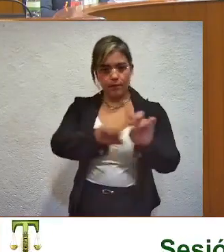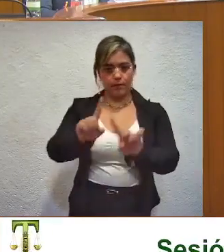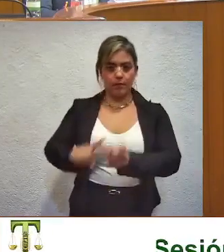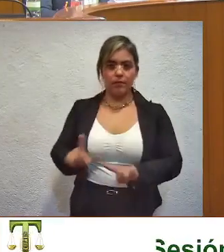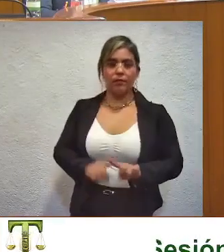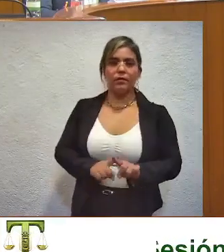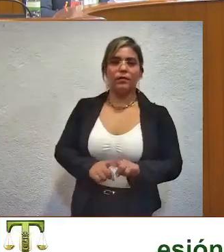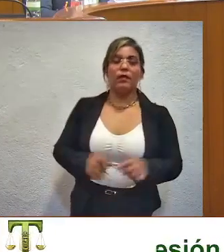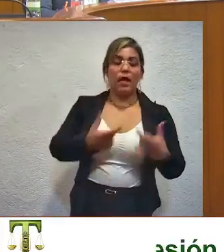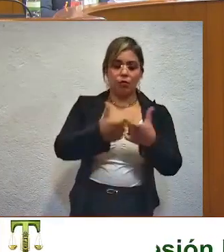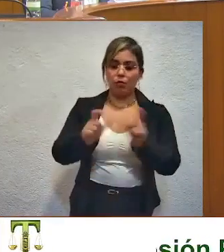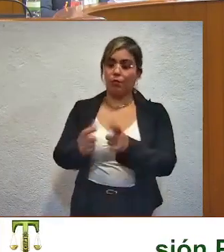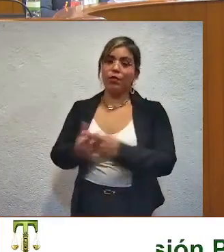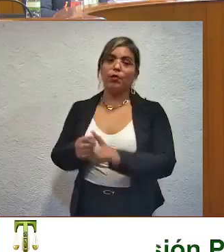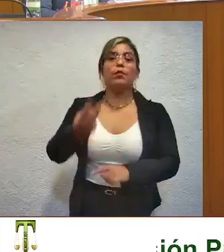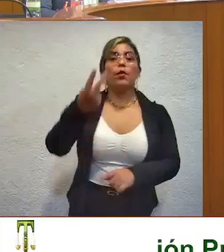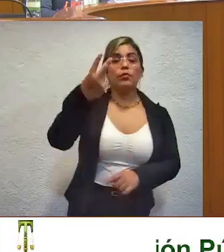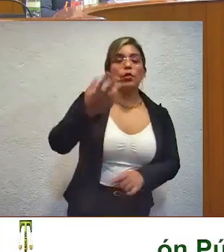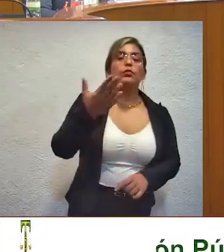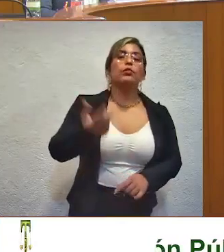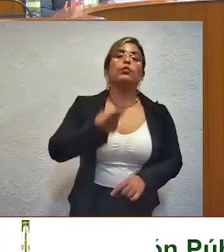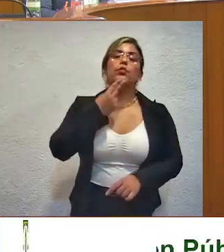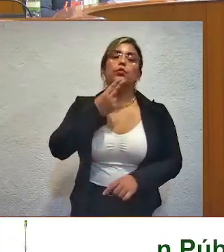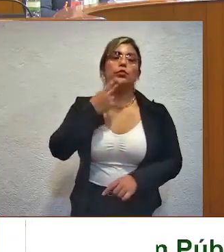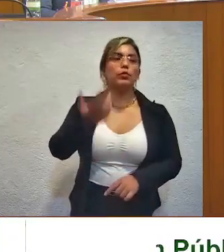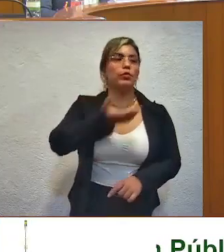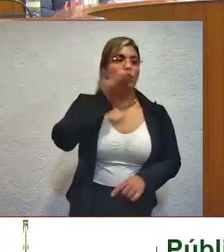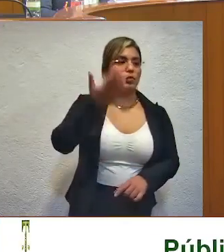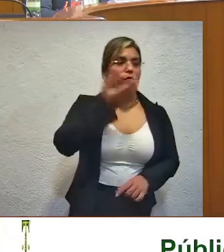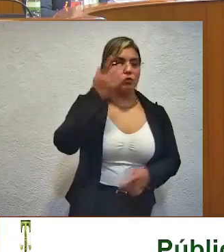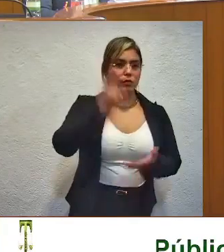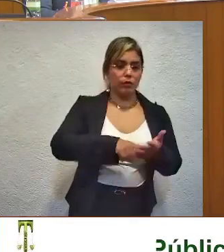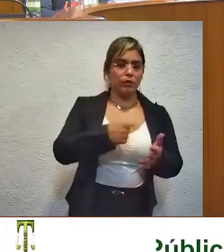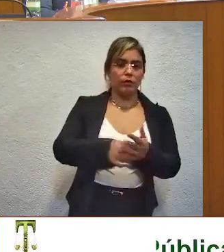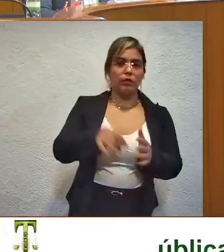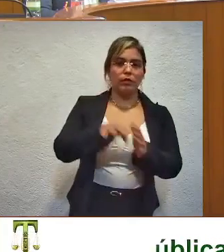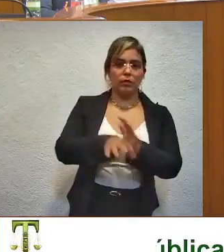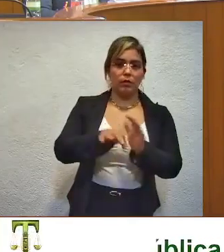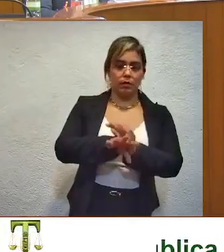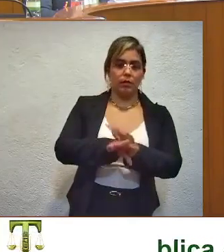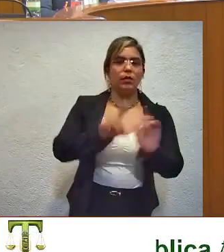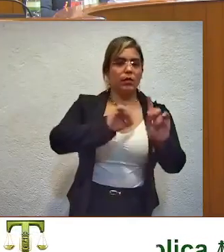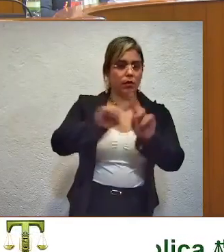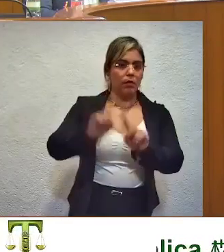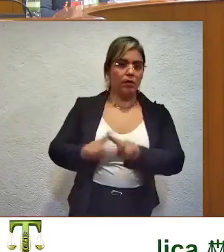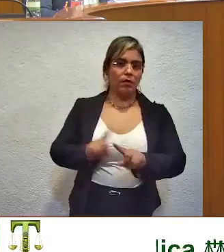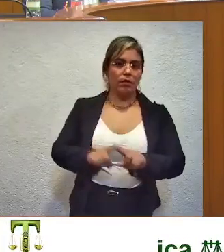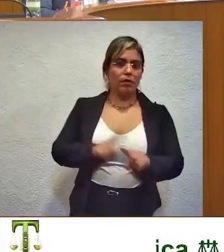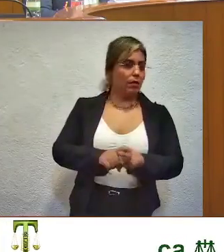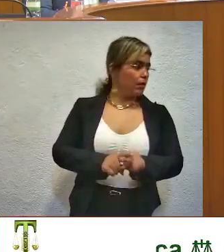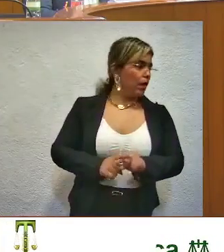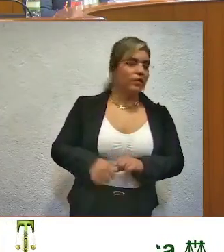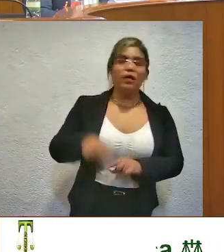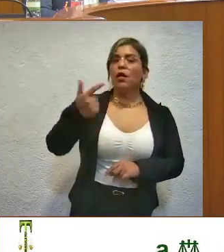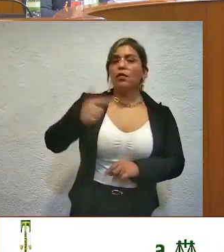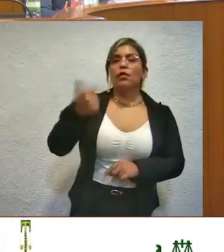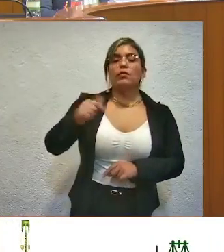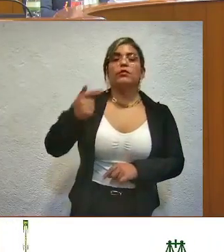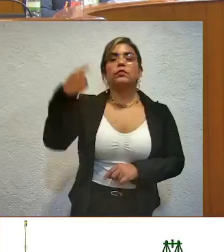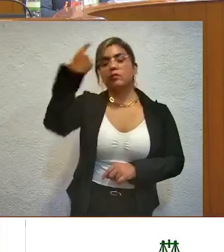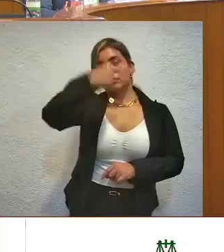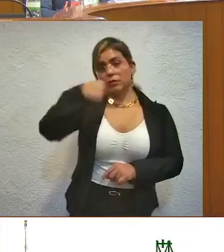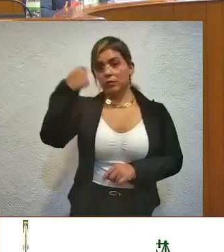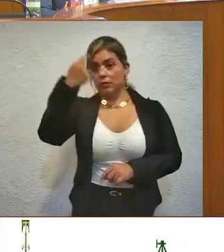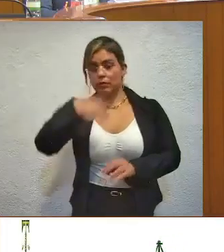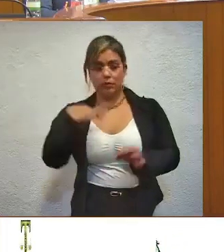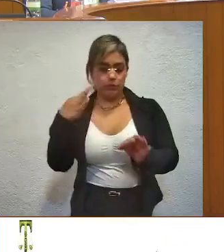determinó conforme a sus usos y costumbres la forma de votar, se recibió la votación, cerrando la misma a las 12 horas. Una vez